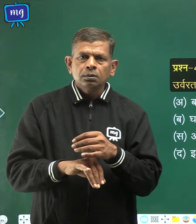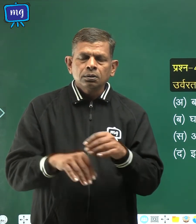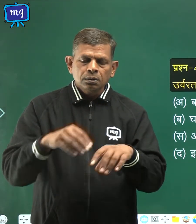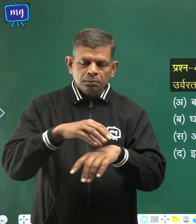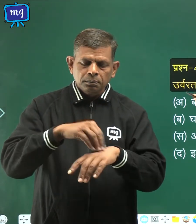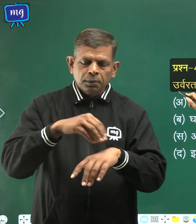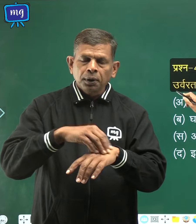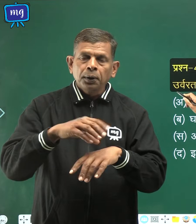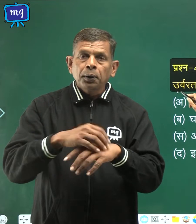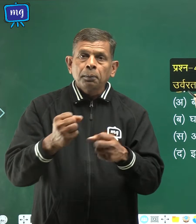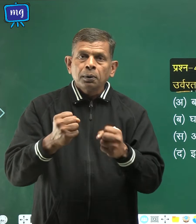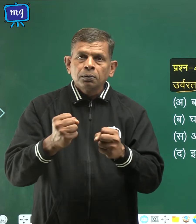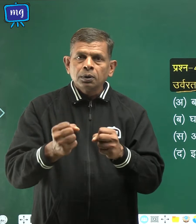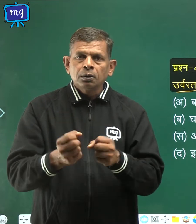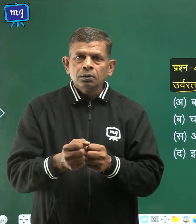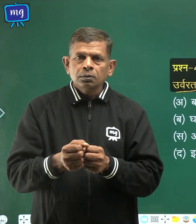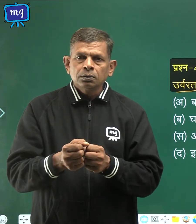मिट्टी उर्वरता